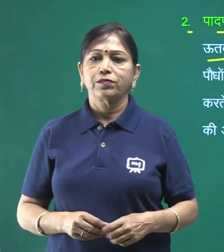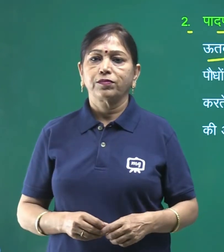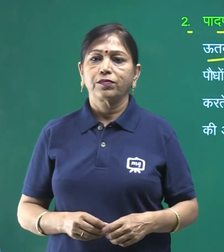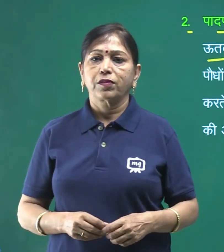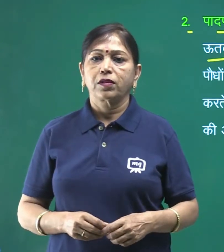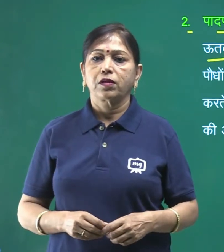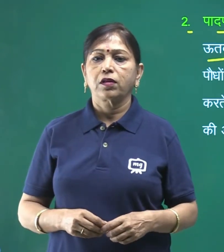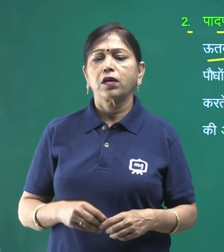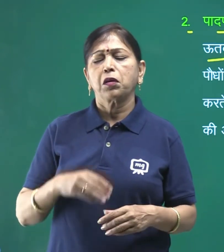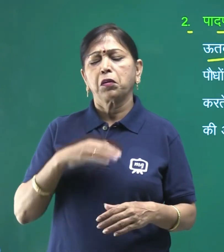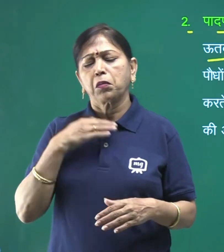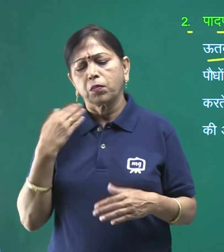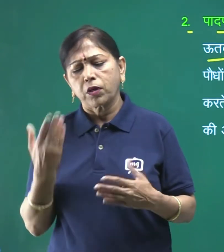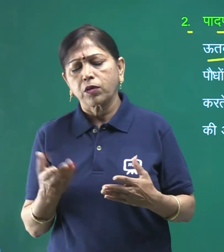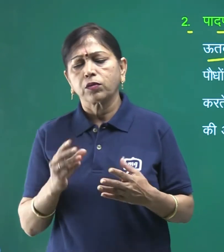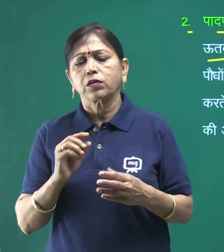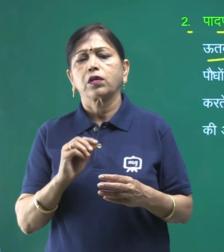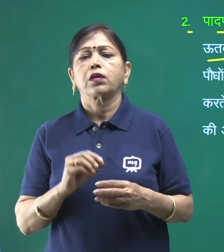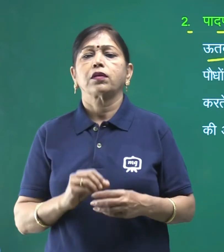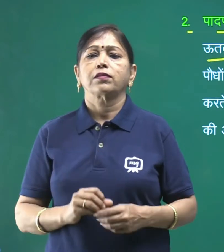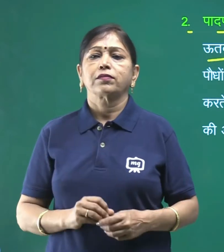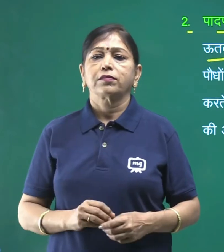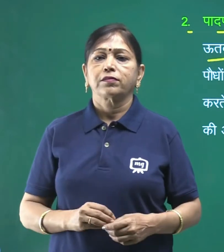मृत होते हैं,